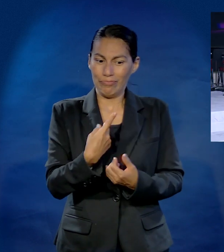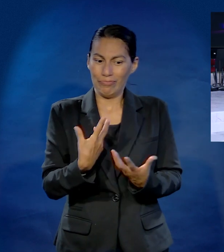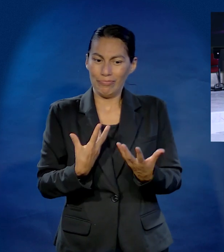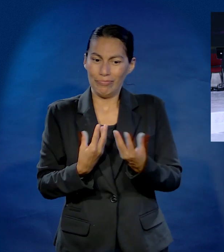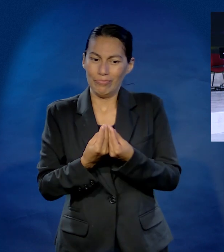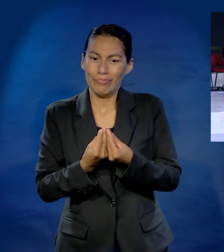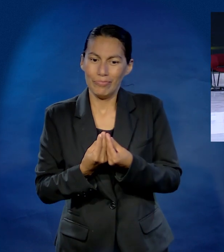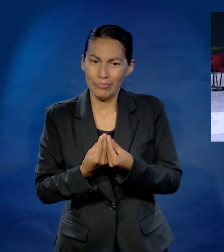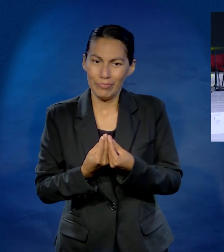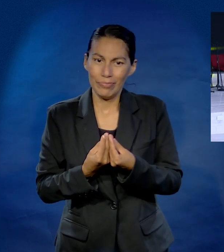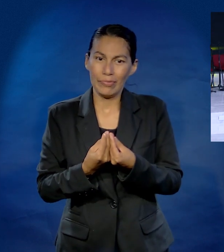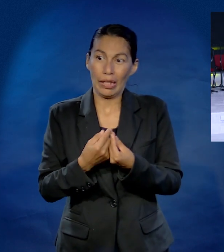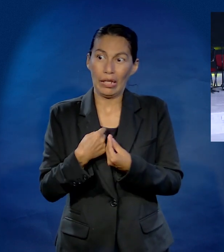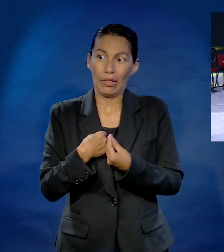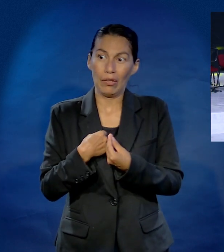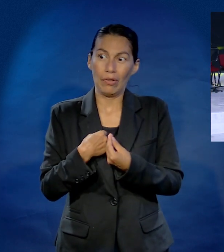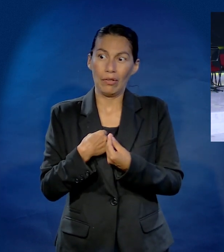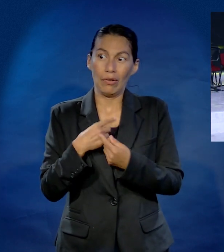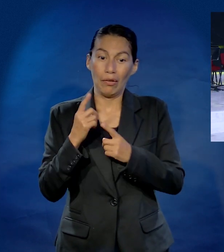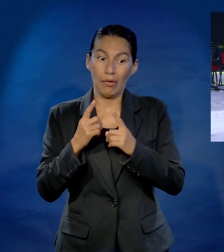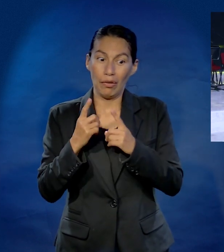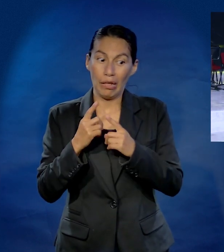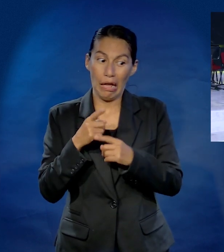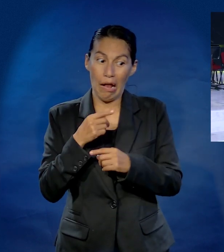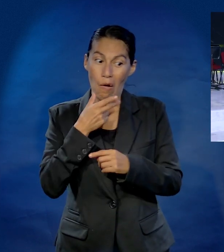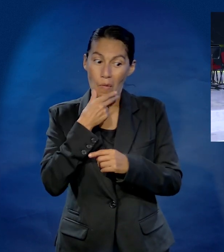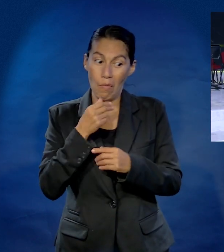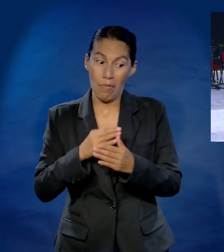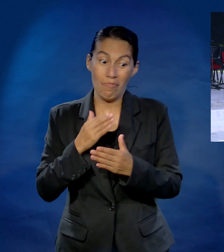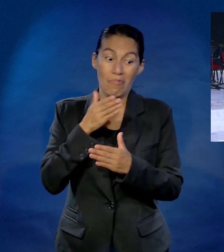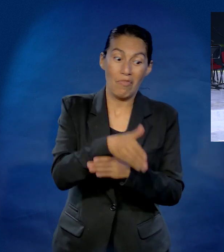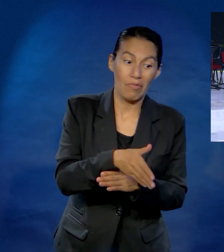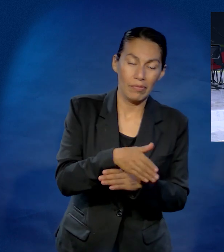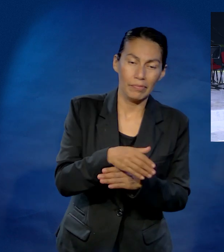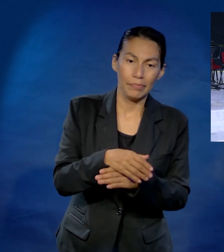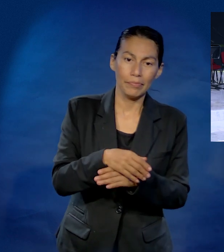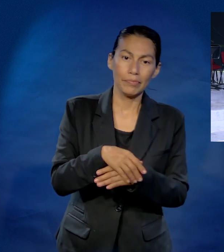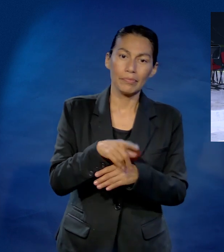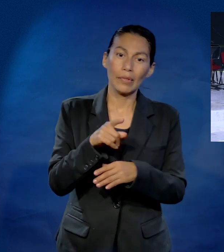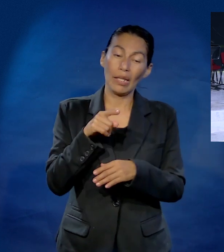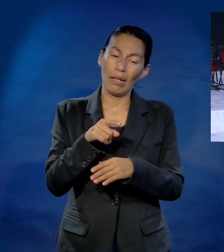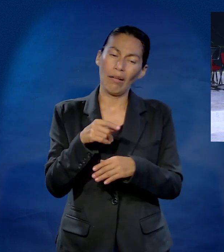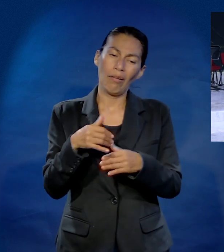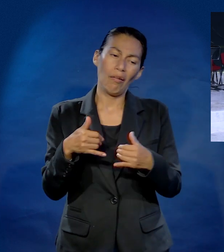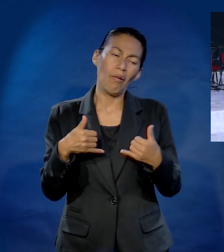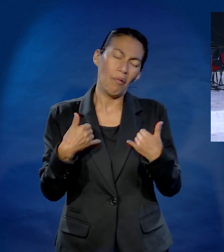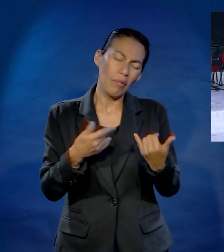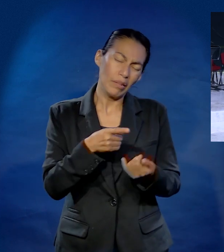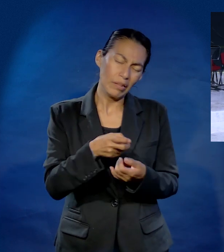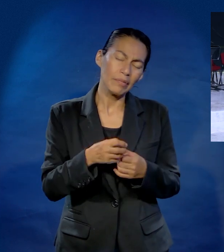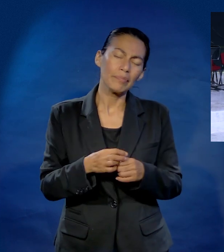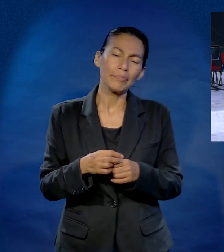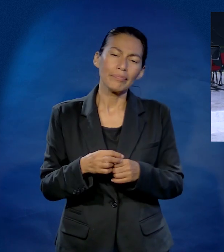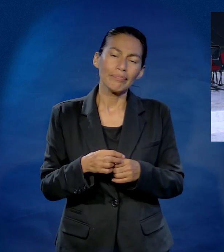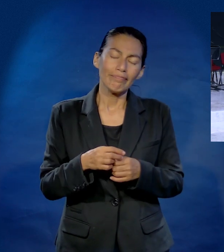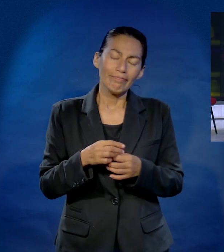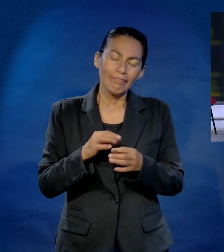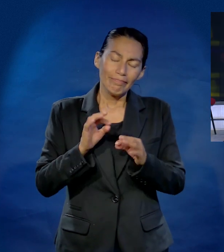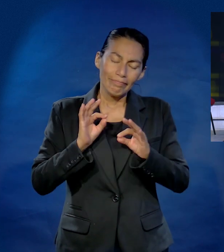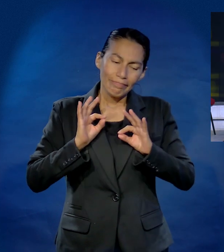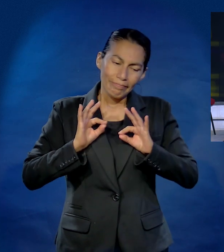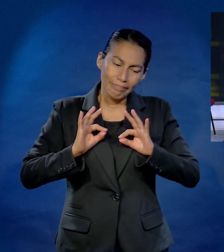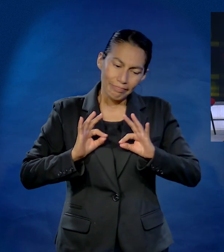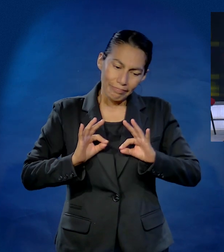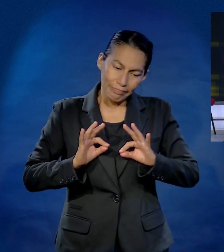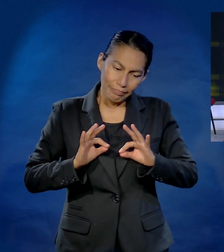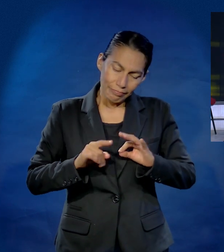muchacho venía conmigo. Y yo me quedé bien atento donde estaba, dije, no voy a hacer que se quiera aventar. Y ahí se